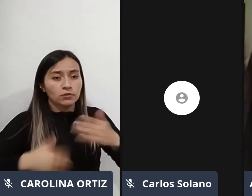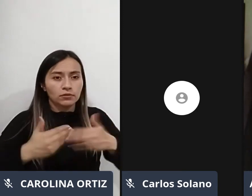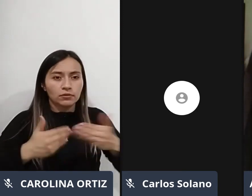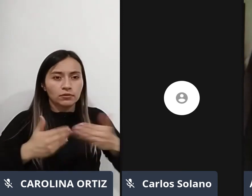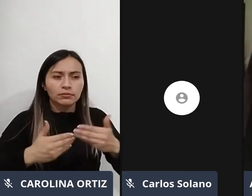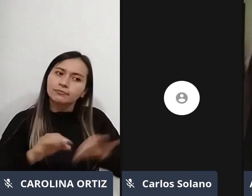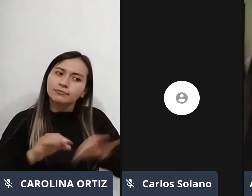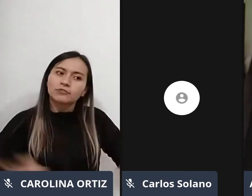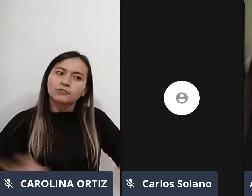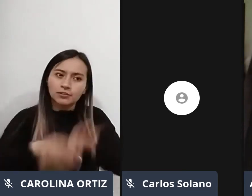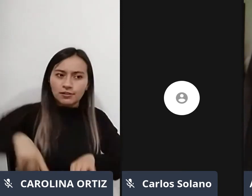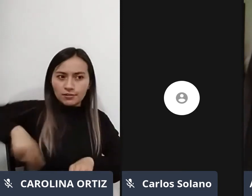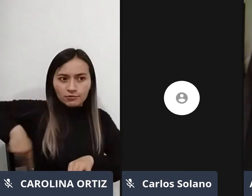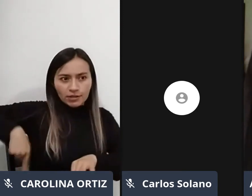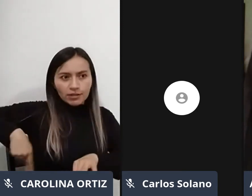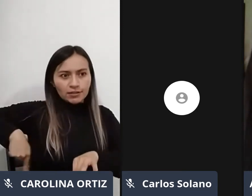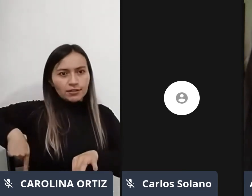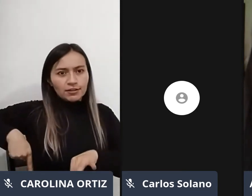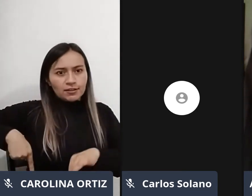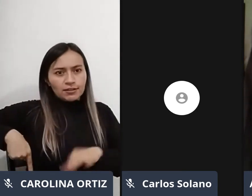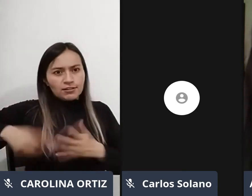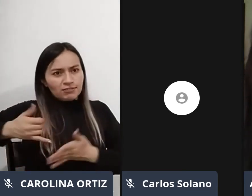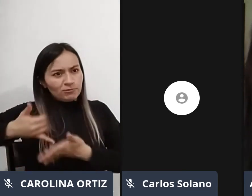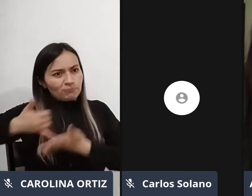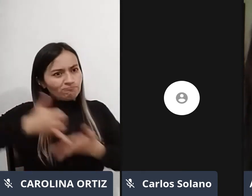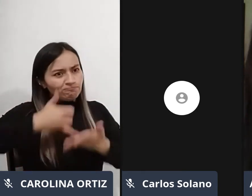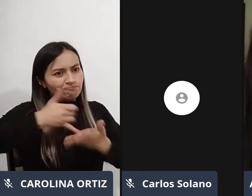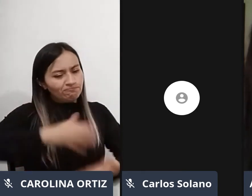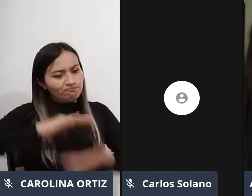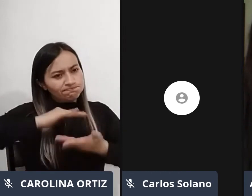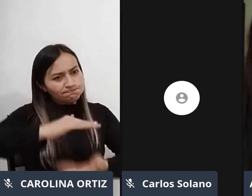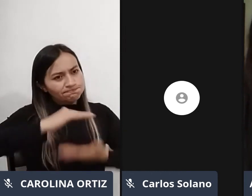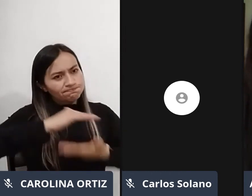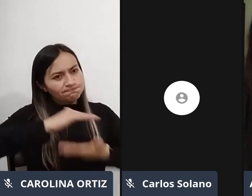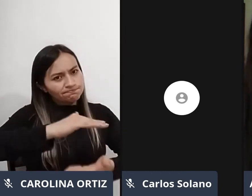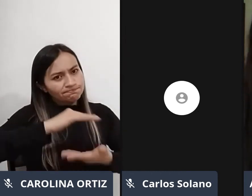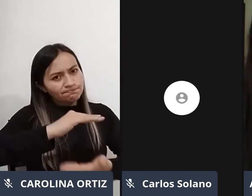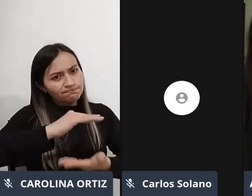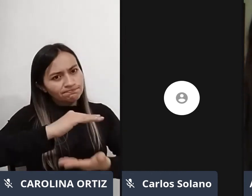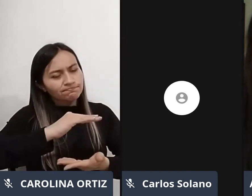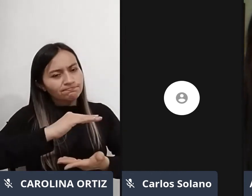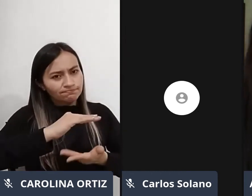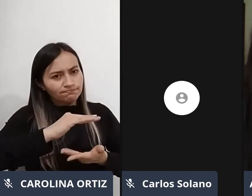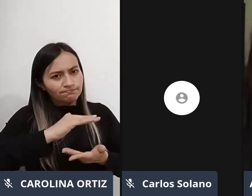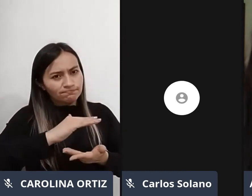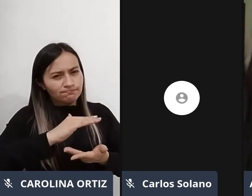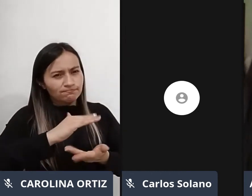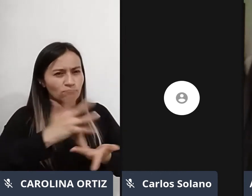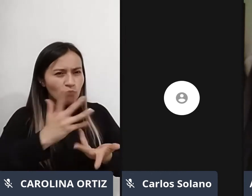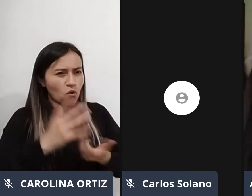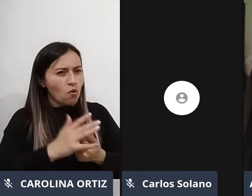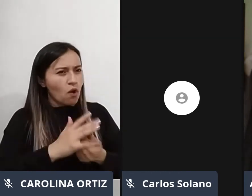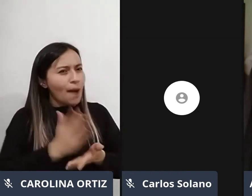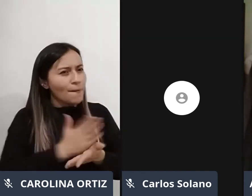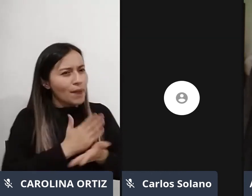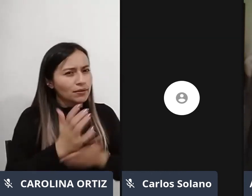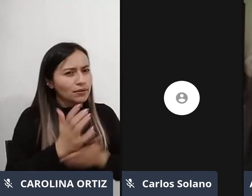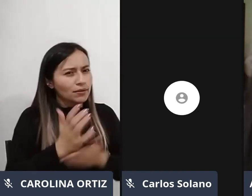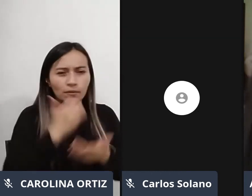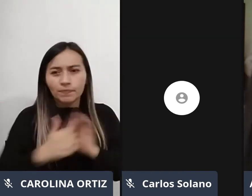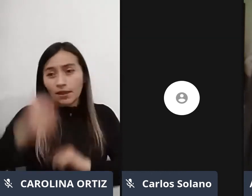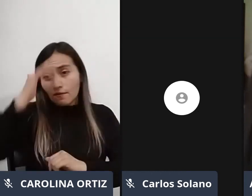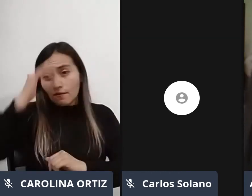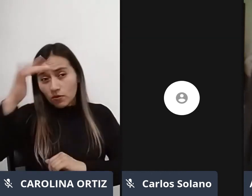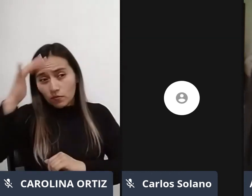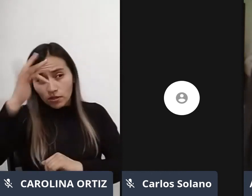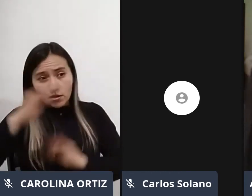sigue premiando esos saberes de corte separado, como si cuando yo hablara de filosofía o de sociales